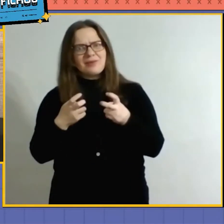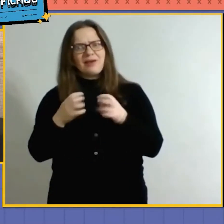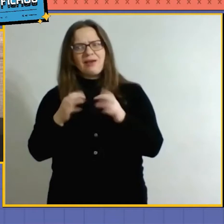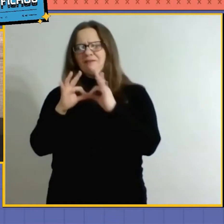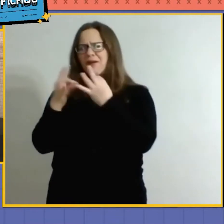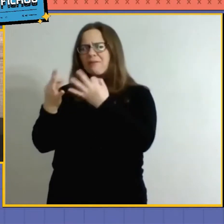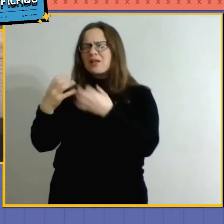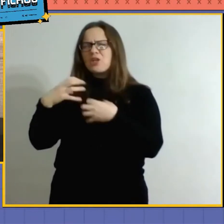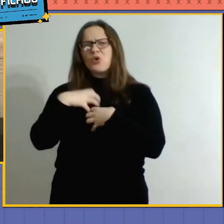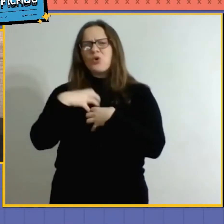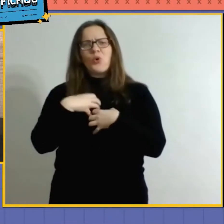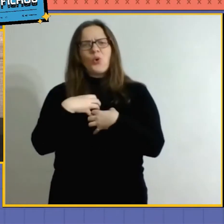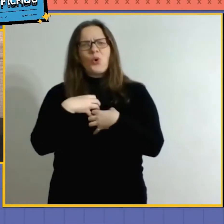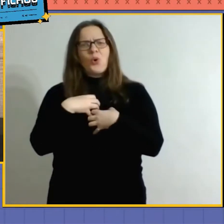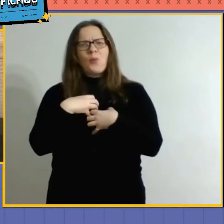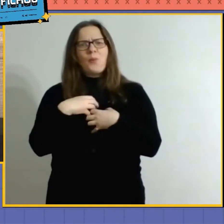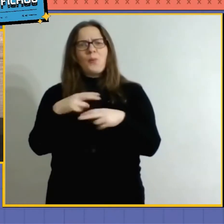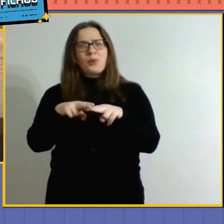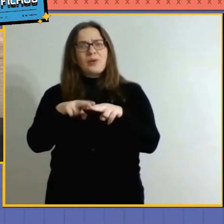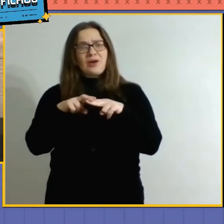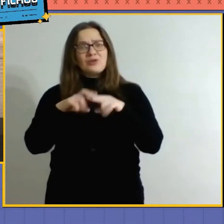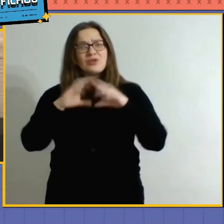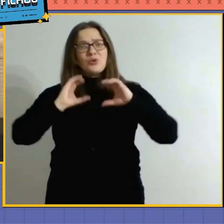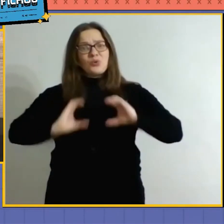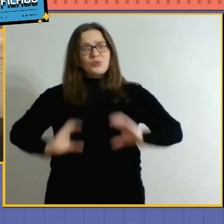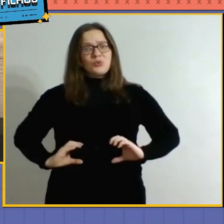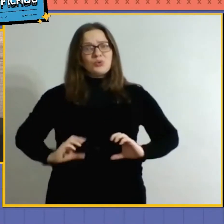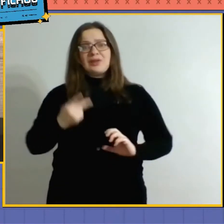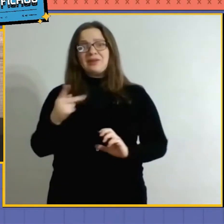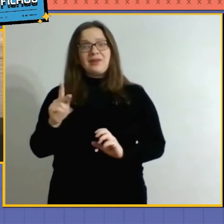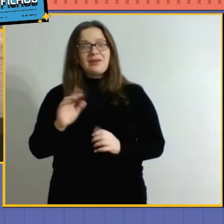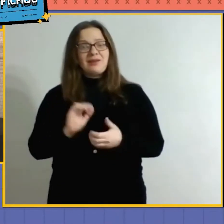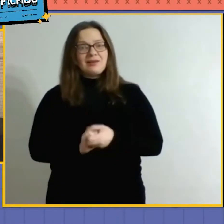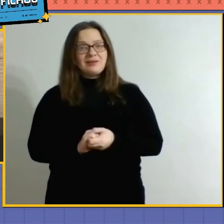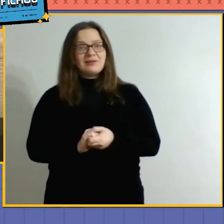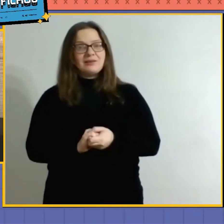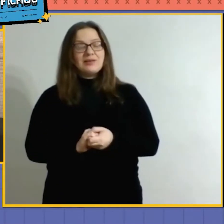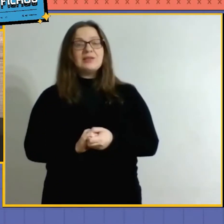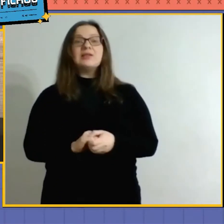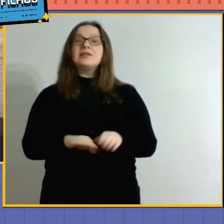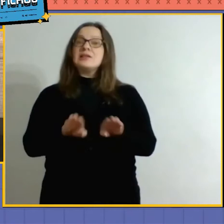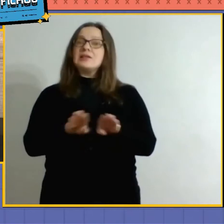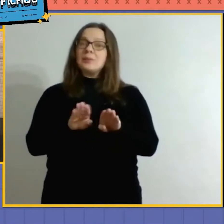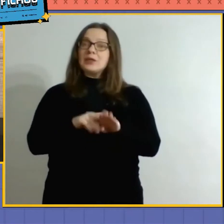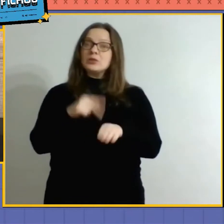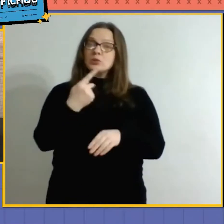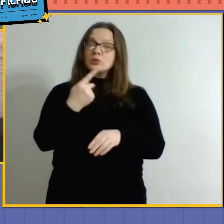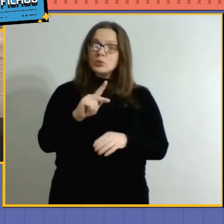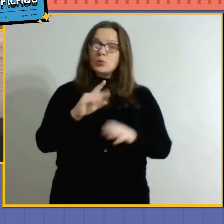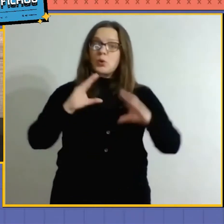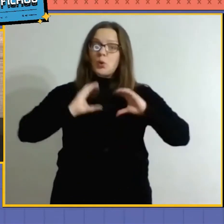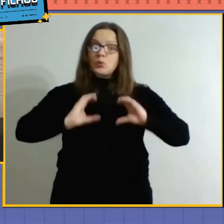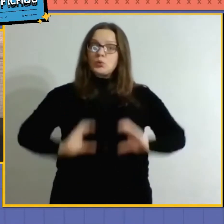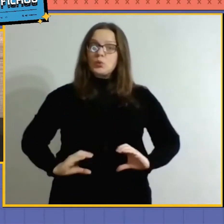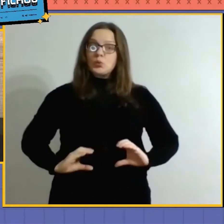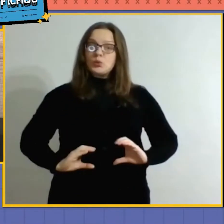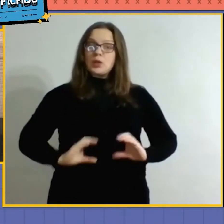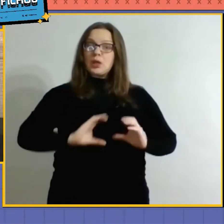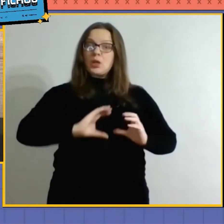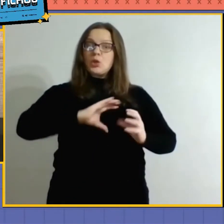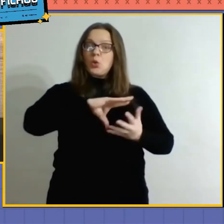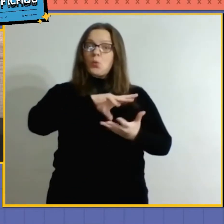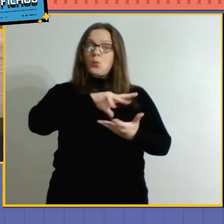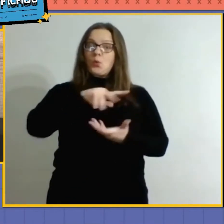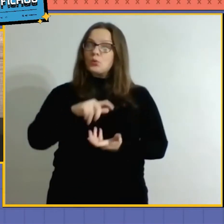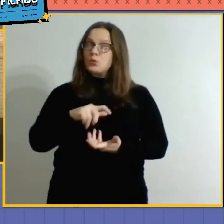dele mas pela conduta dele então a sua conduta no mundo adolescente é muito importante e ela fala alto